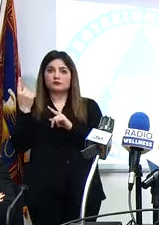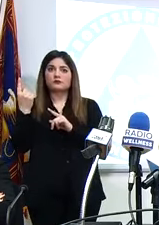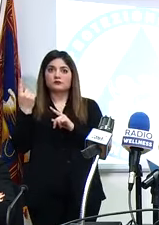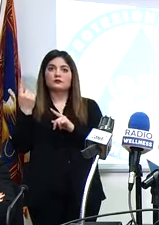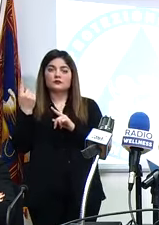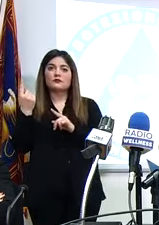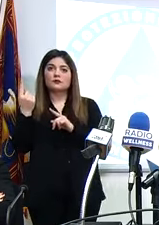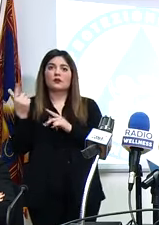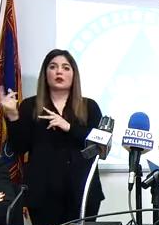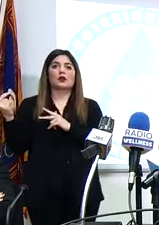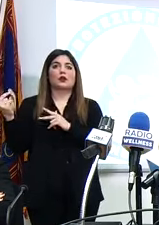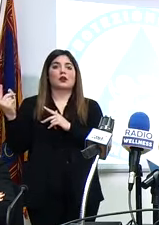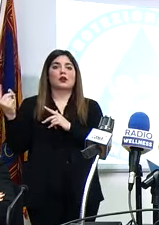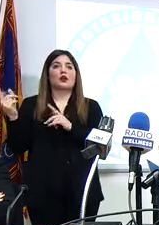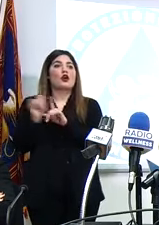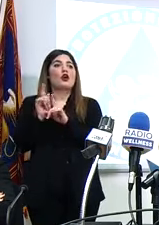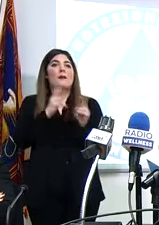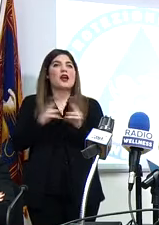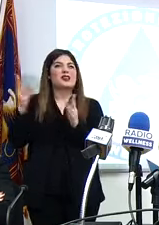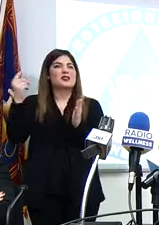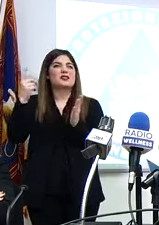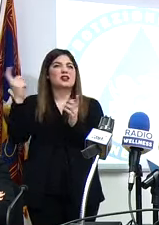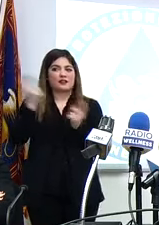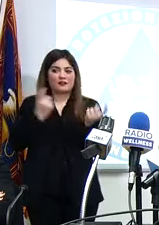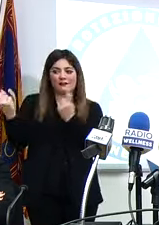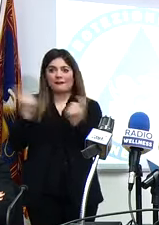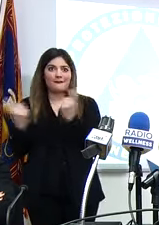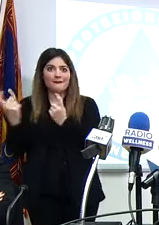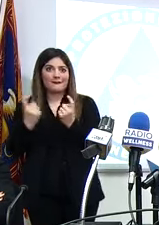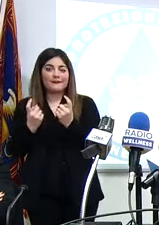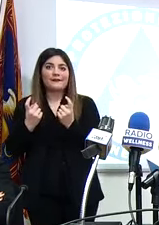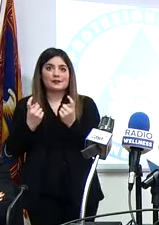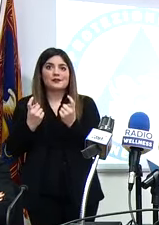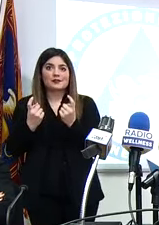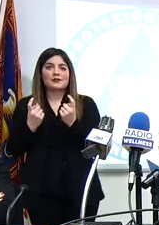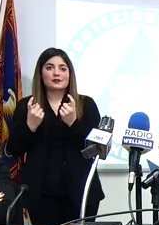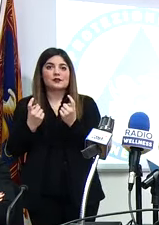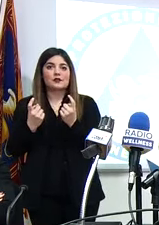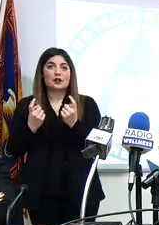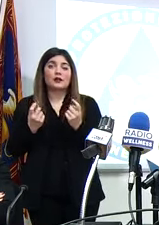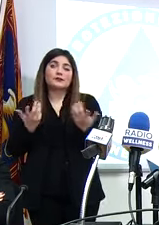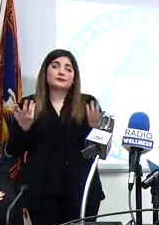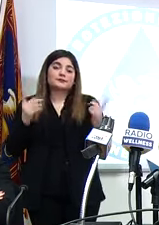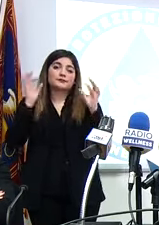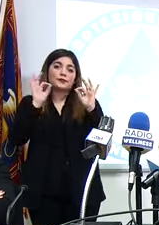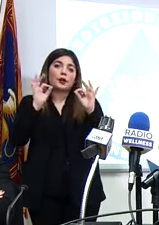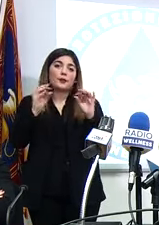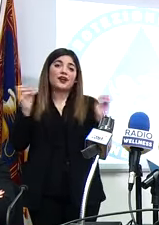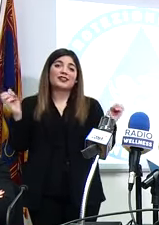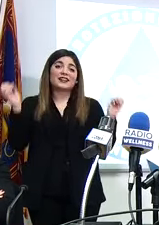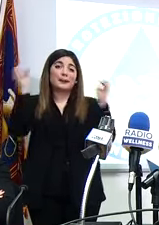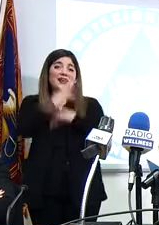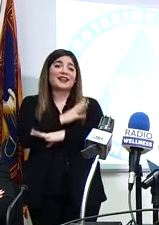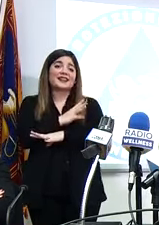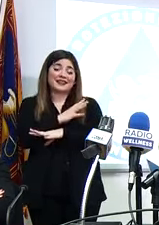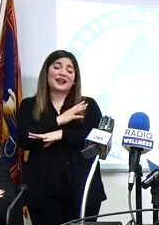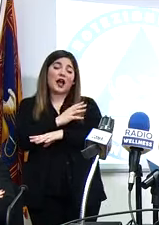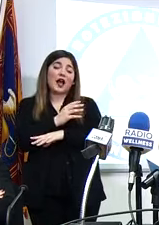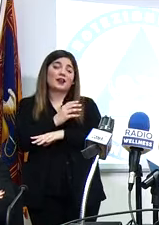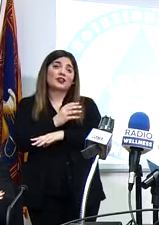né mascherine, né respiratori. E dimenticando la lezione della SARS, che è il cugino stretto, il COV1,